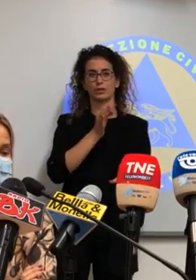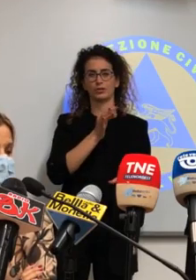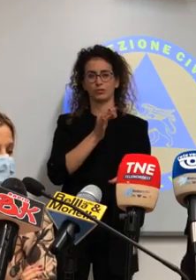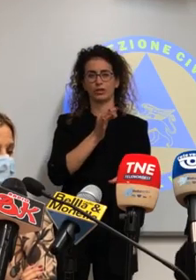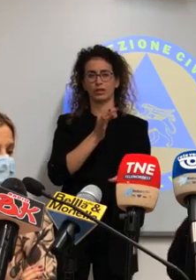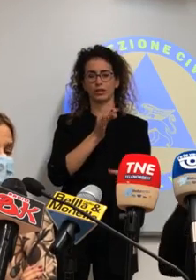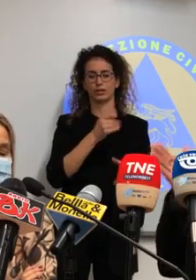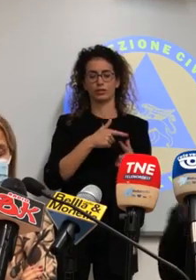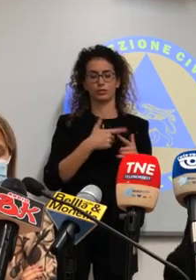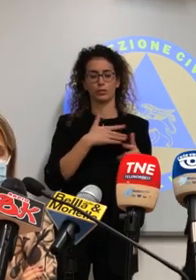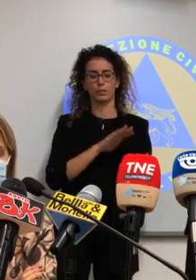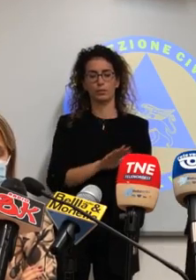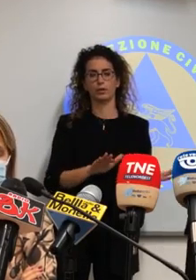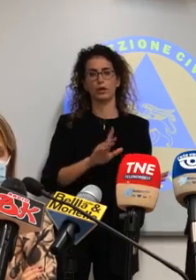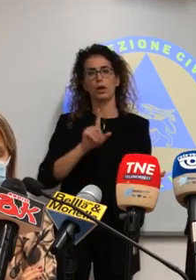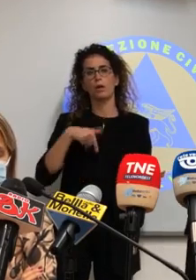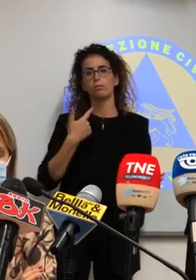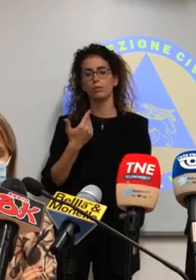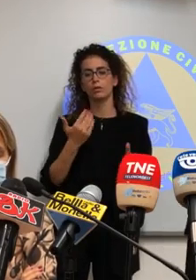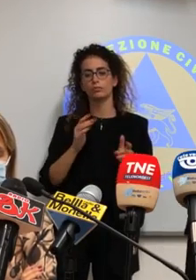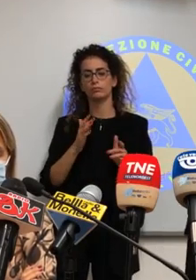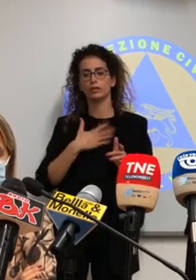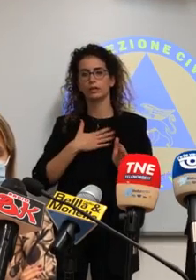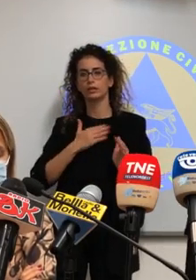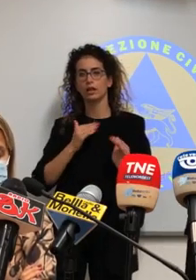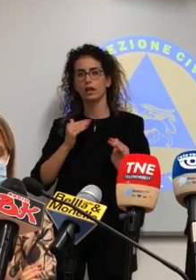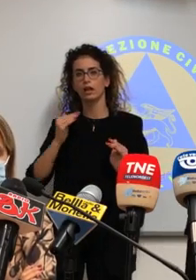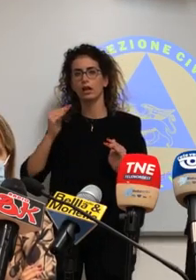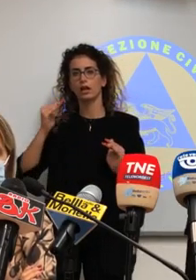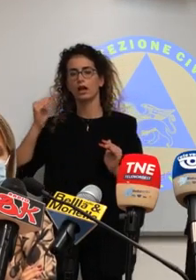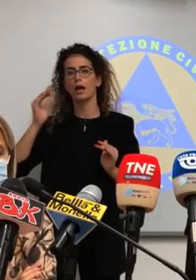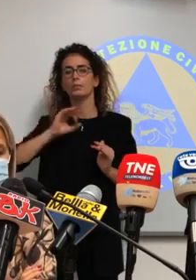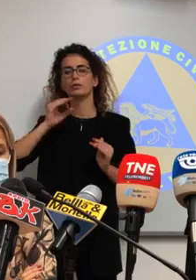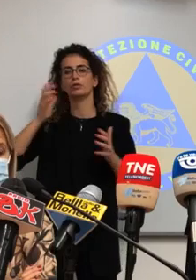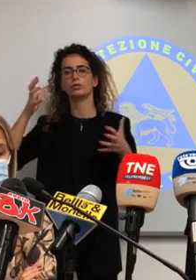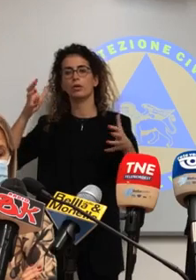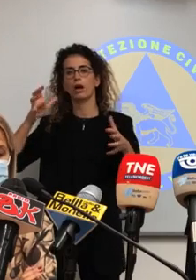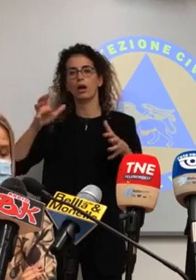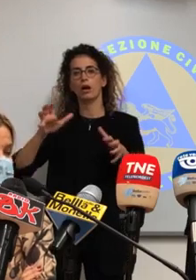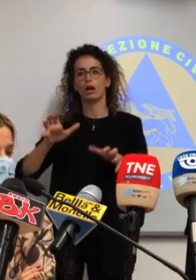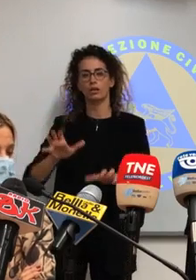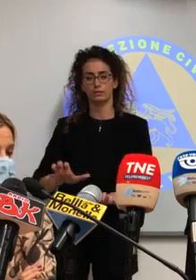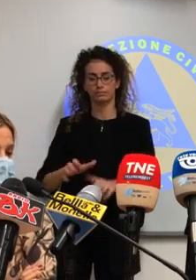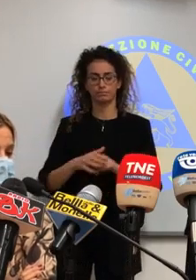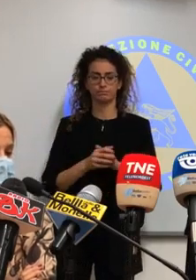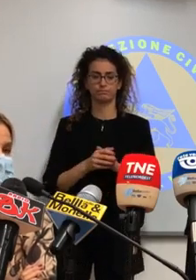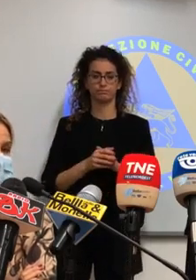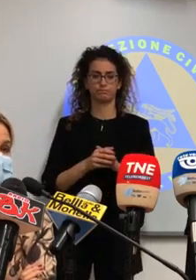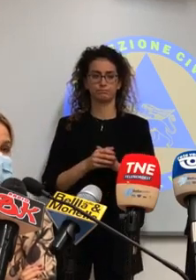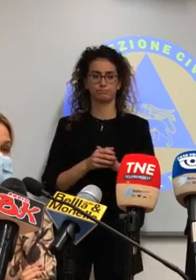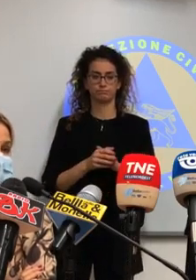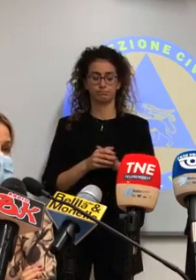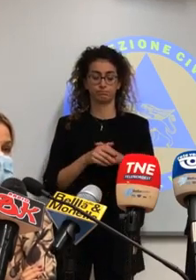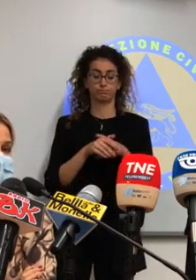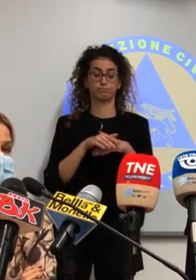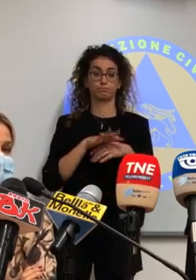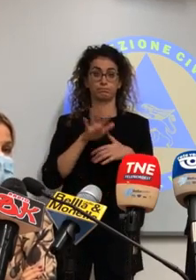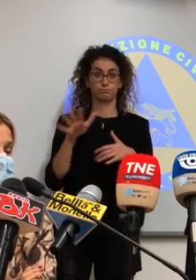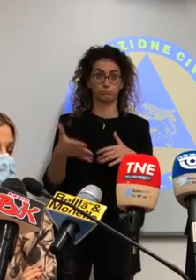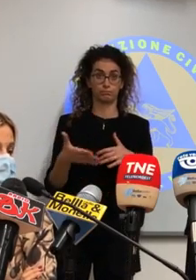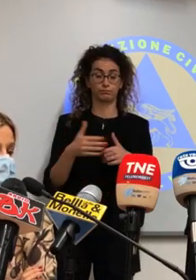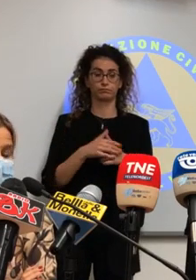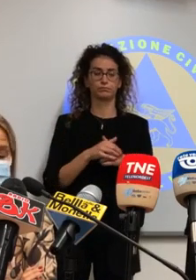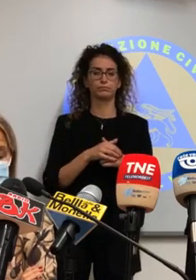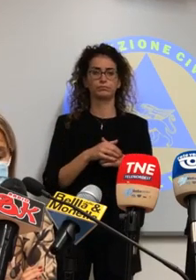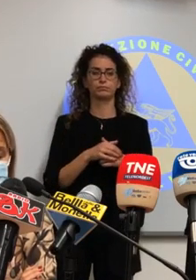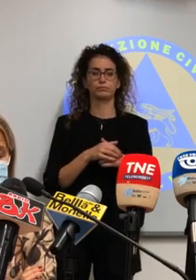positività, e poi un po' meno per quanto riguarda le altre fasce di età. Oltre a questo, che